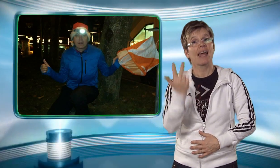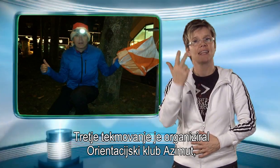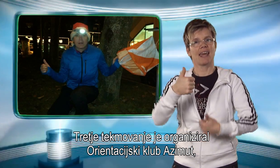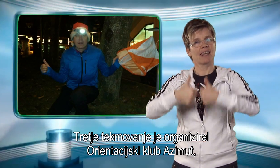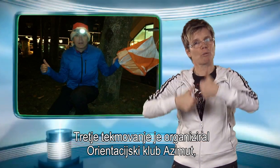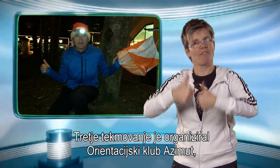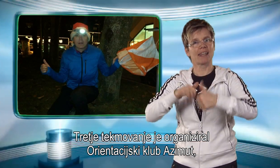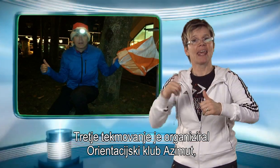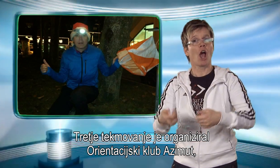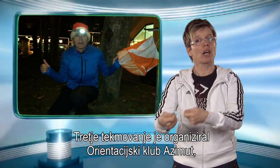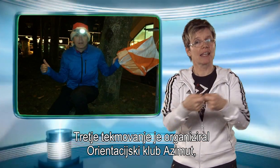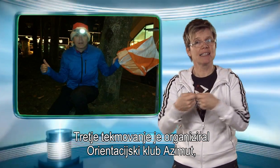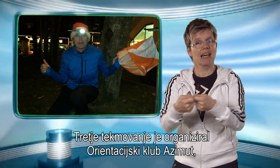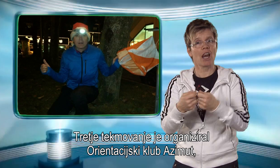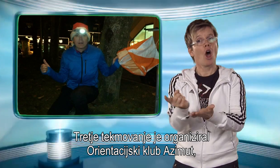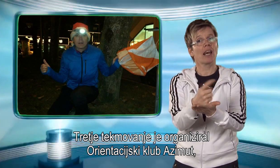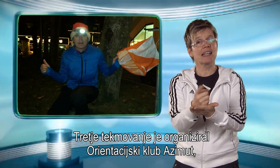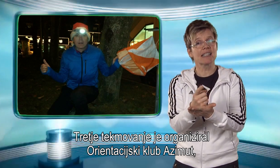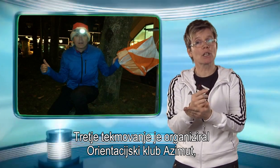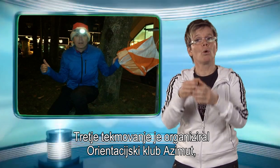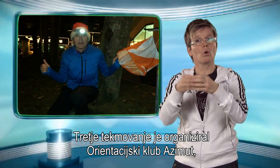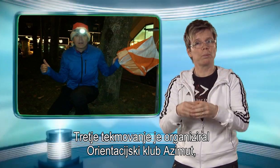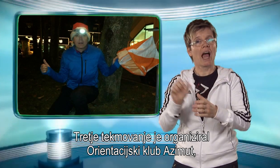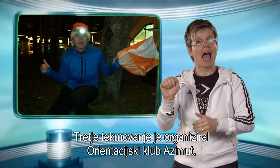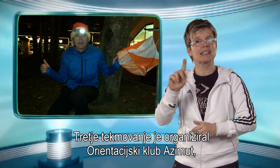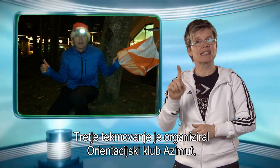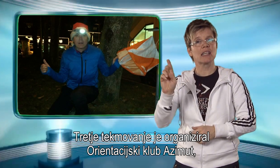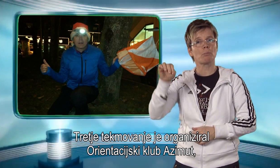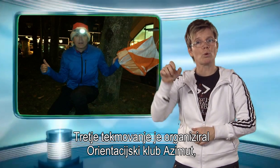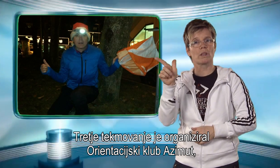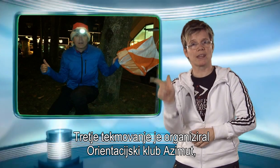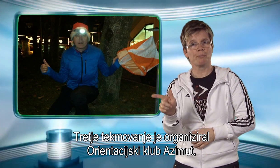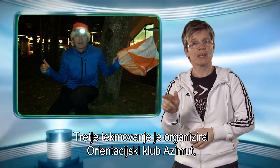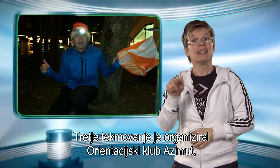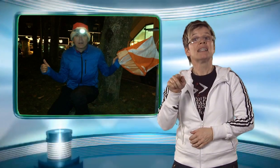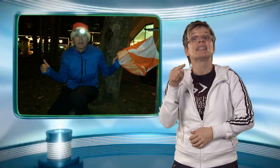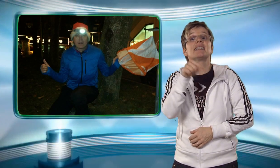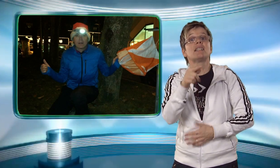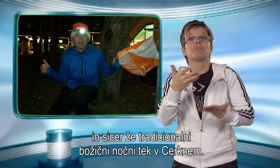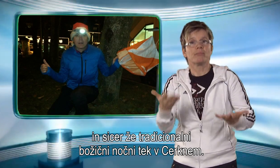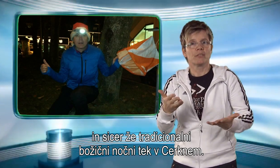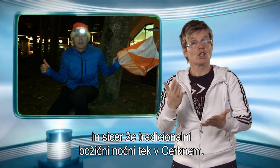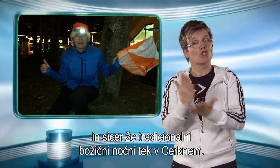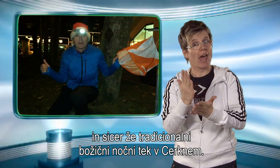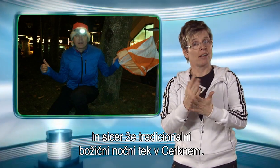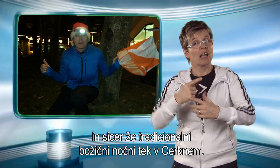Tretje tekmovanje je organiziral orientacijski klub Azimut, in sicer že tradicionalni božični nočni tek